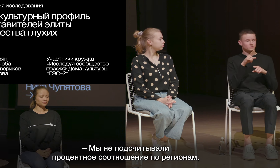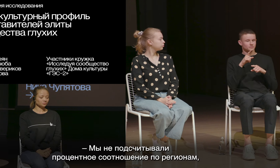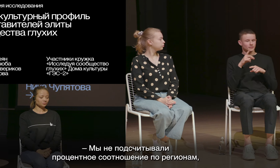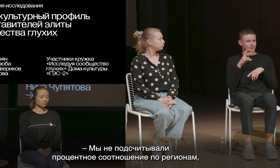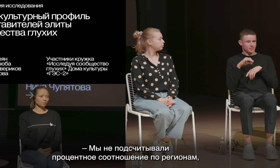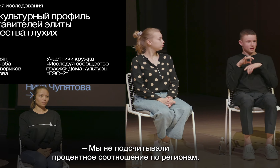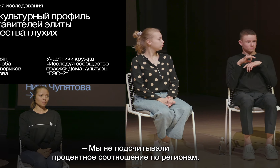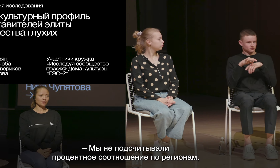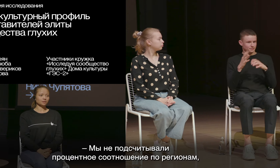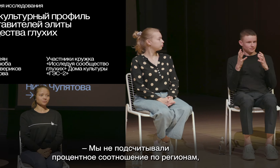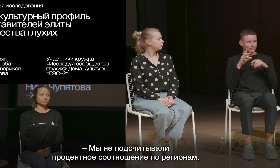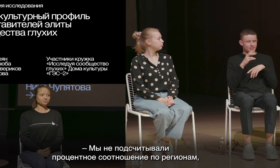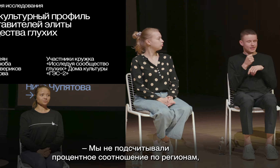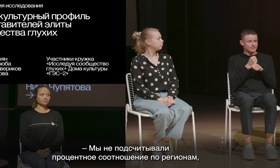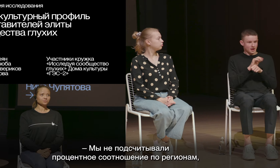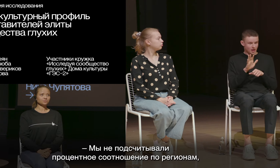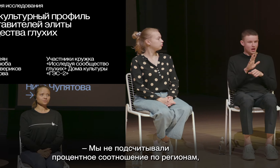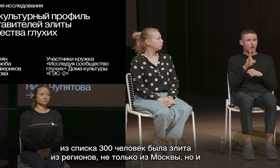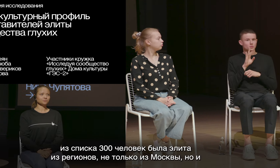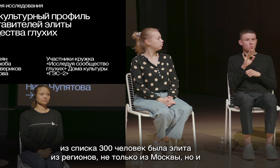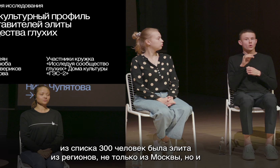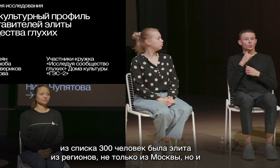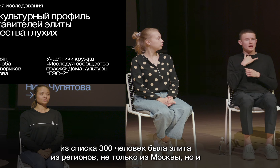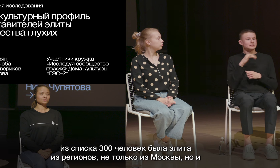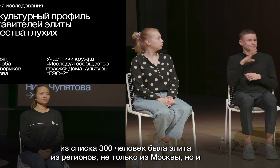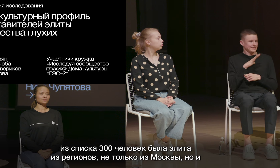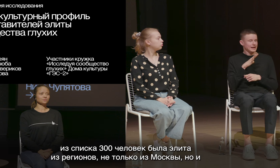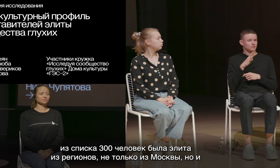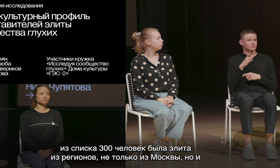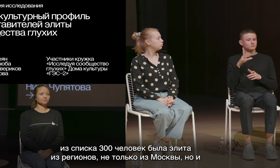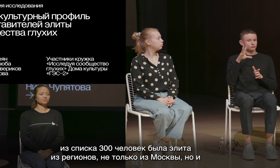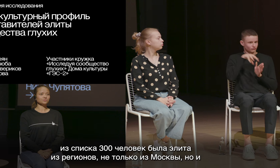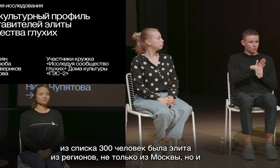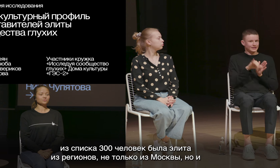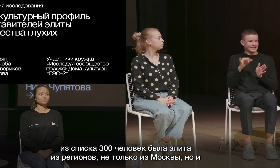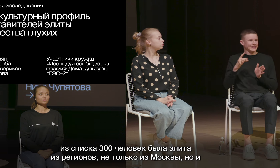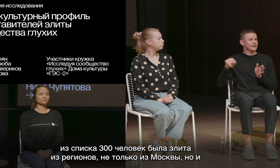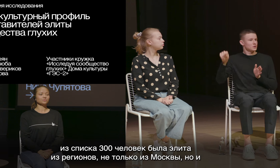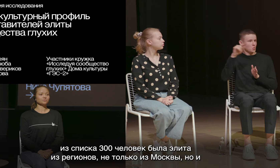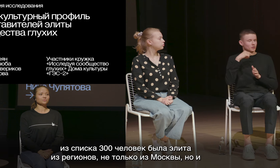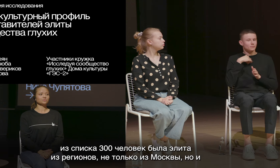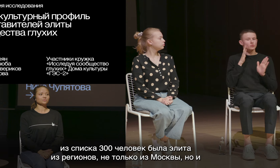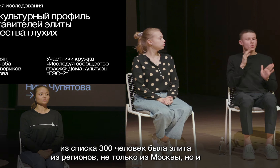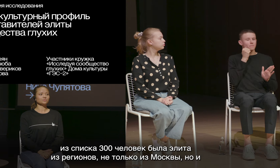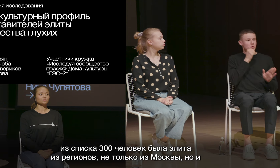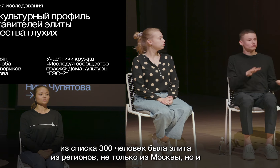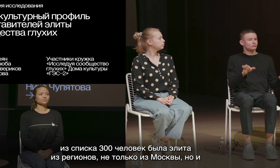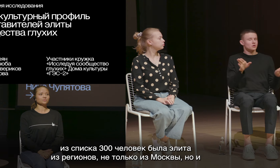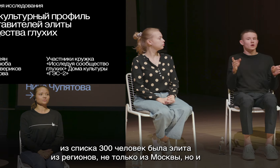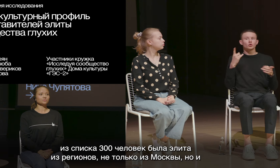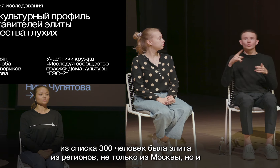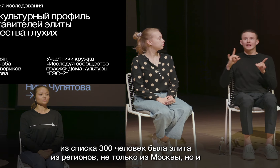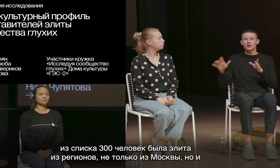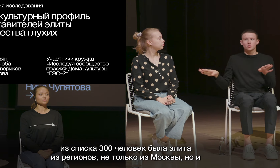Мы, так, мы не проводили, конечно, мы это не делали, но у нас входила элита из регионов, не